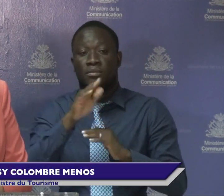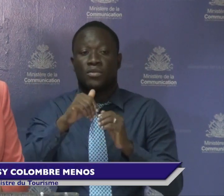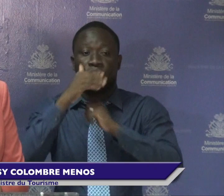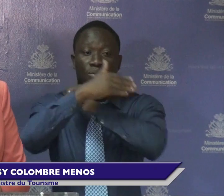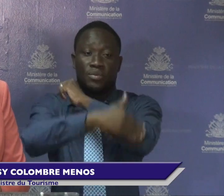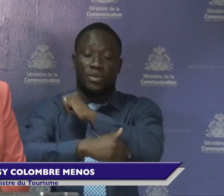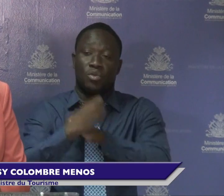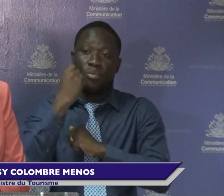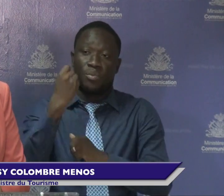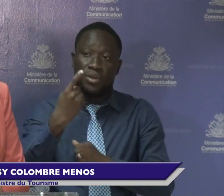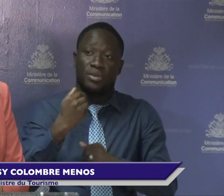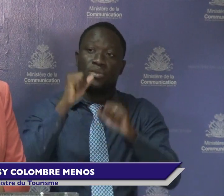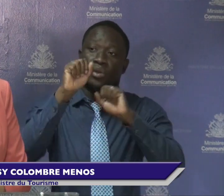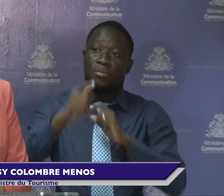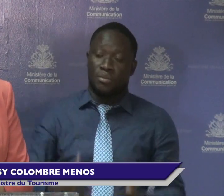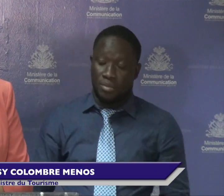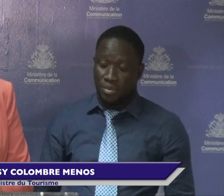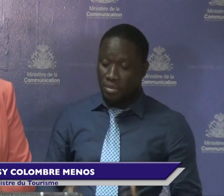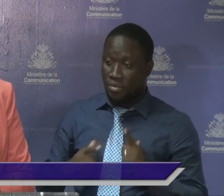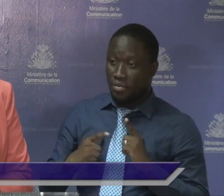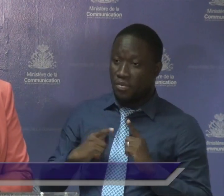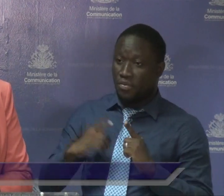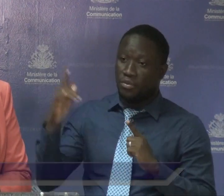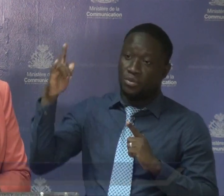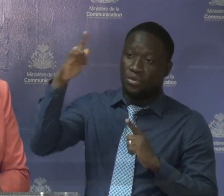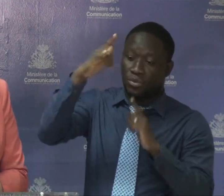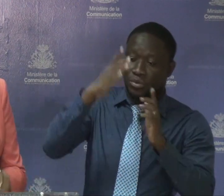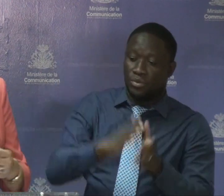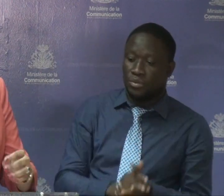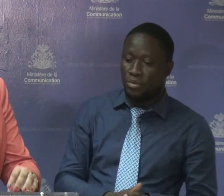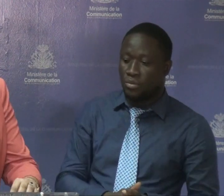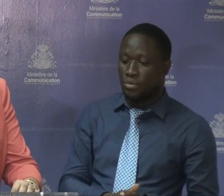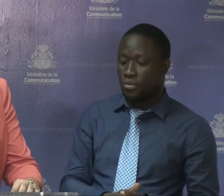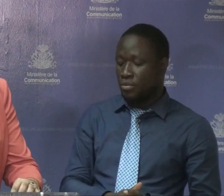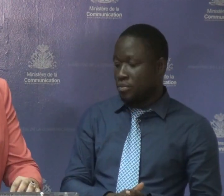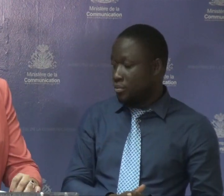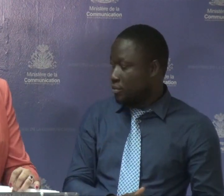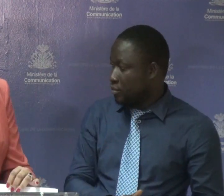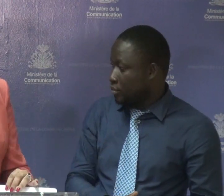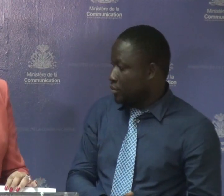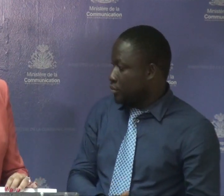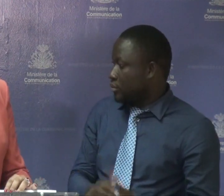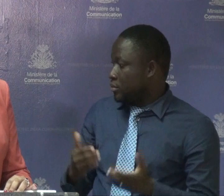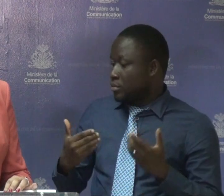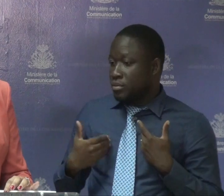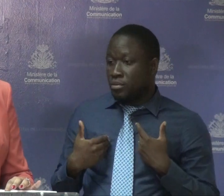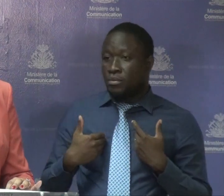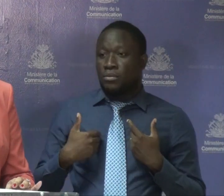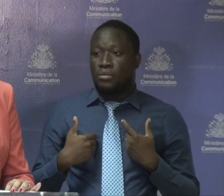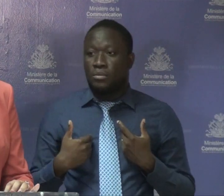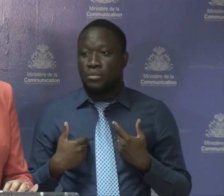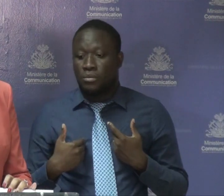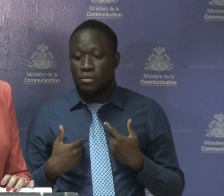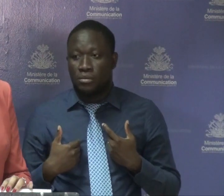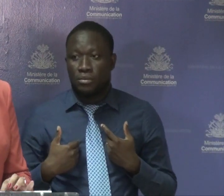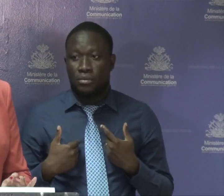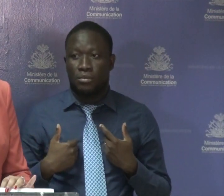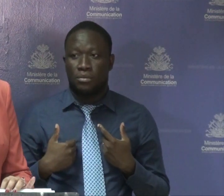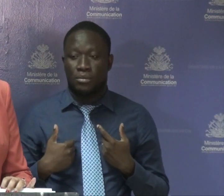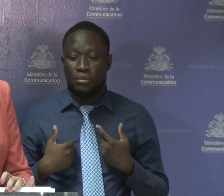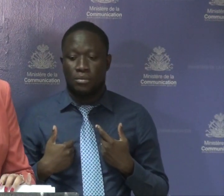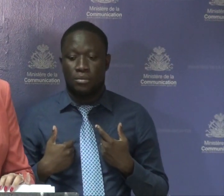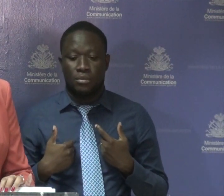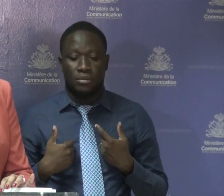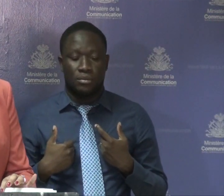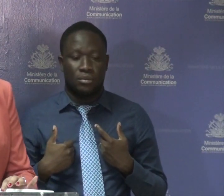pays en cas comprendre que nous tous nous capables vivre de secteur touristique ça. Bien l'autre question, je connais que je vais ouvrir pour